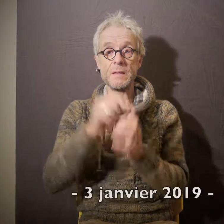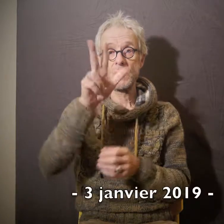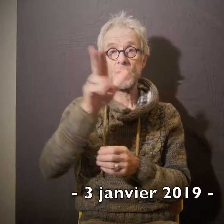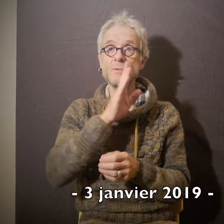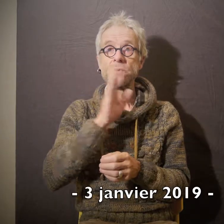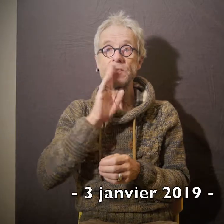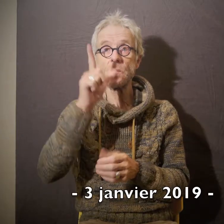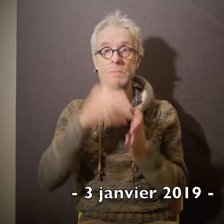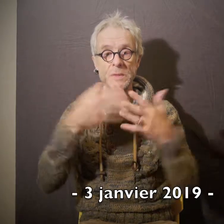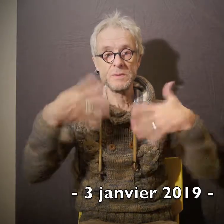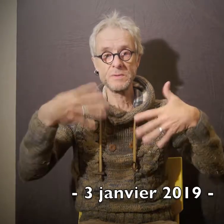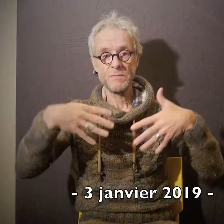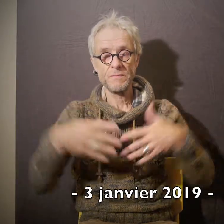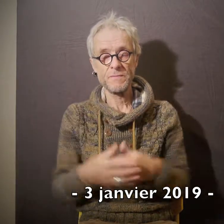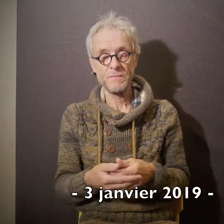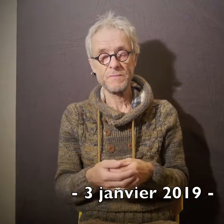Nous sommes le 3 janvier 2019.